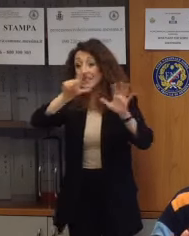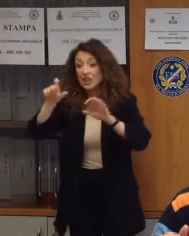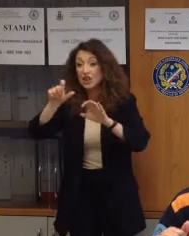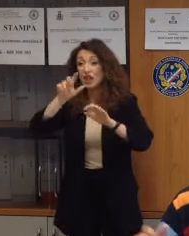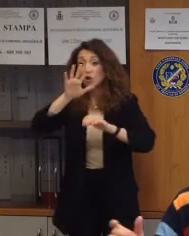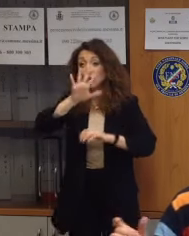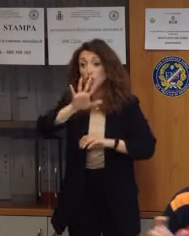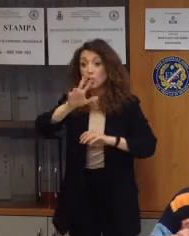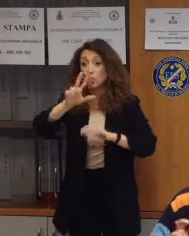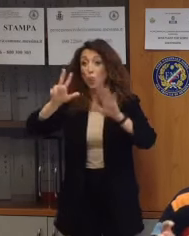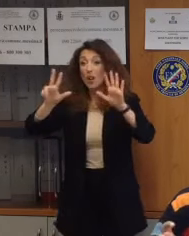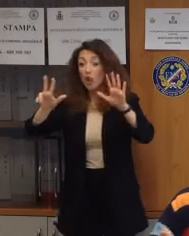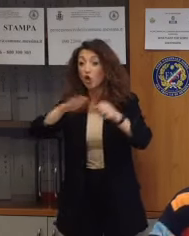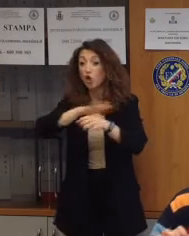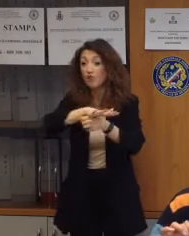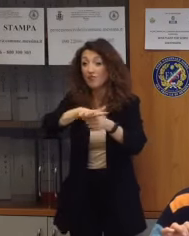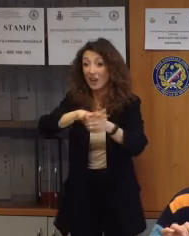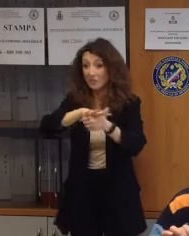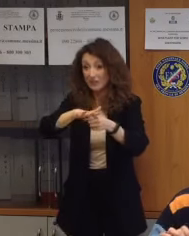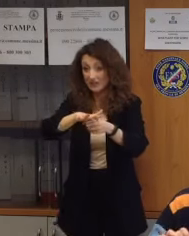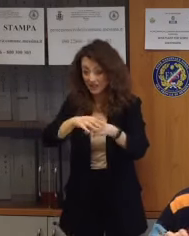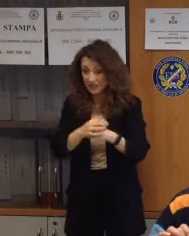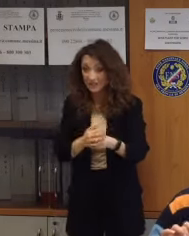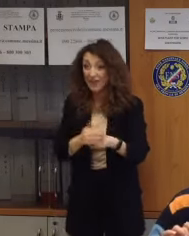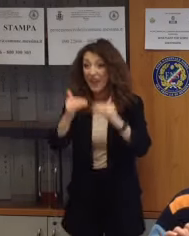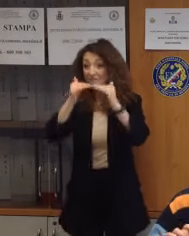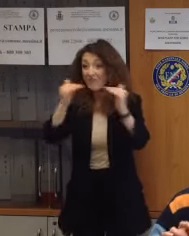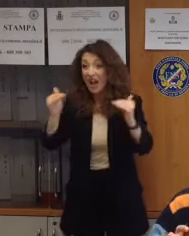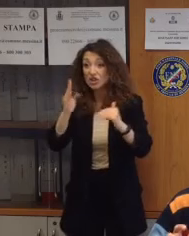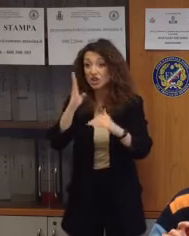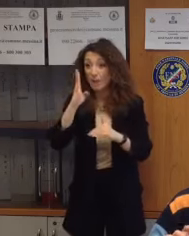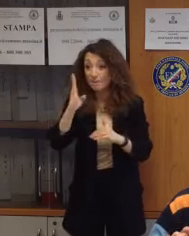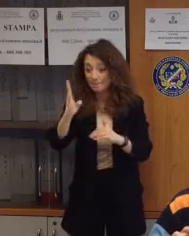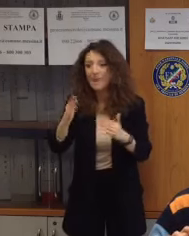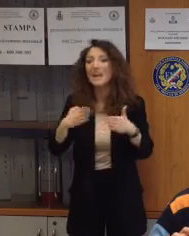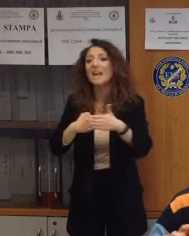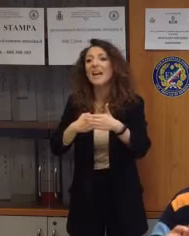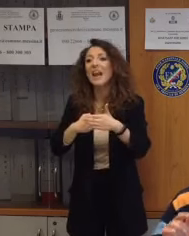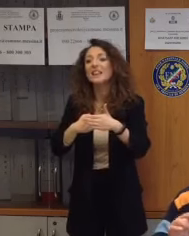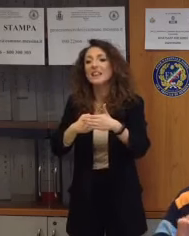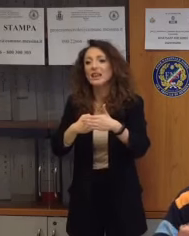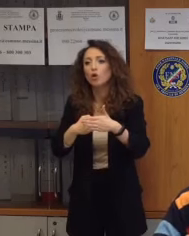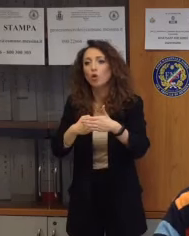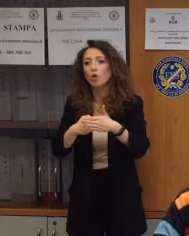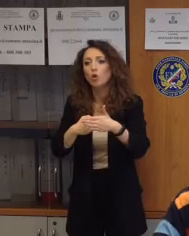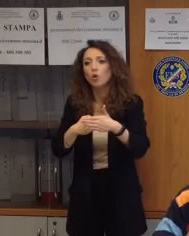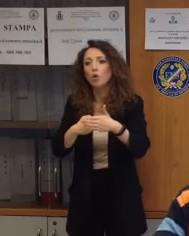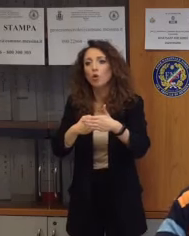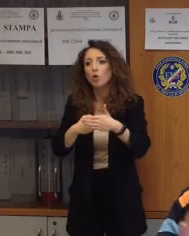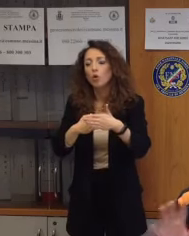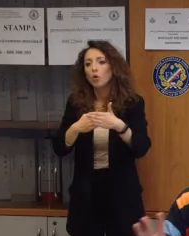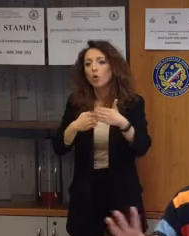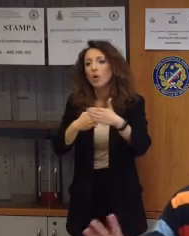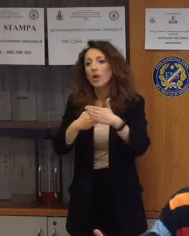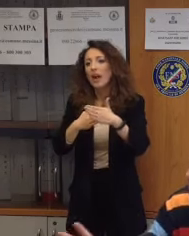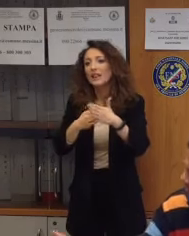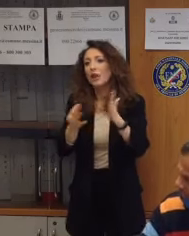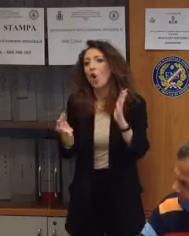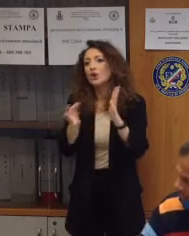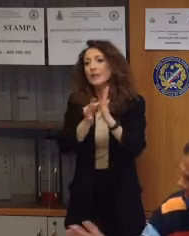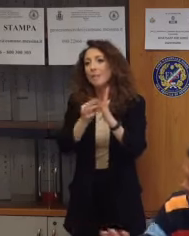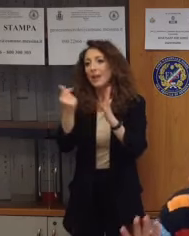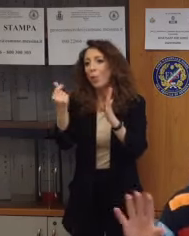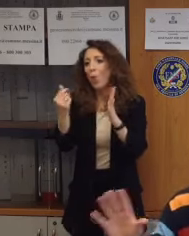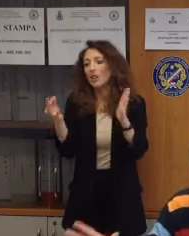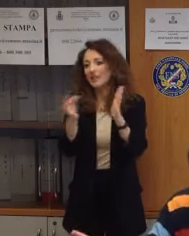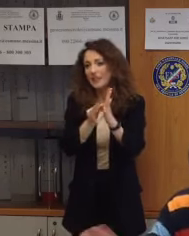1758 nuclei, va bene? Fascia B, dichiarano reddito inferiore alla quota stabilita, e qui mi hanno detto che c'è qualche